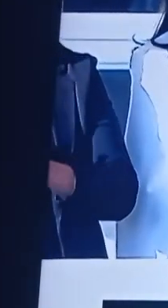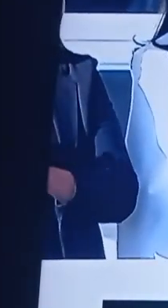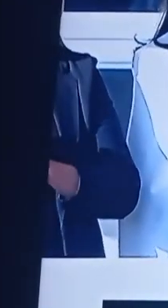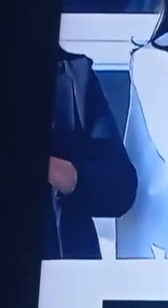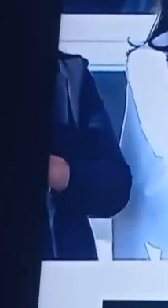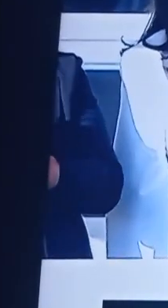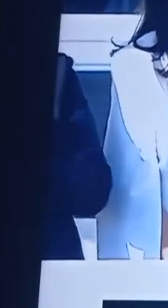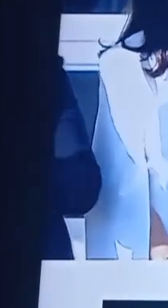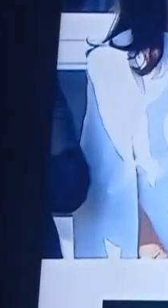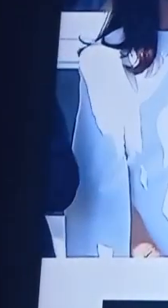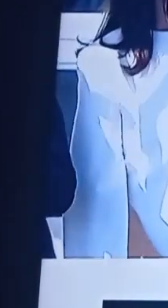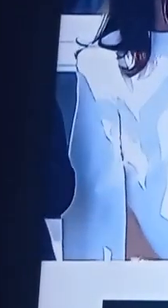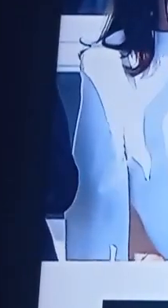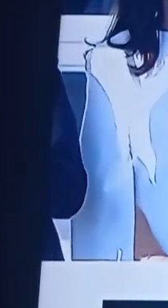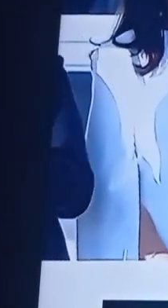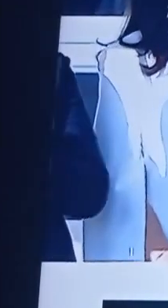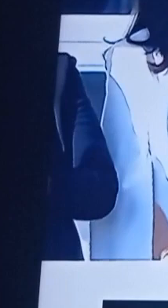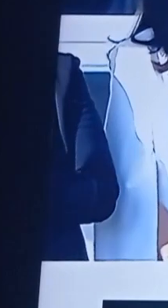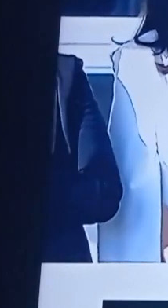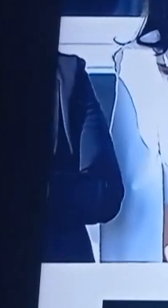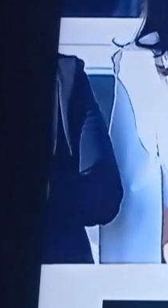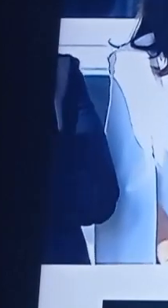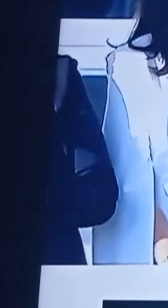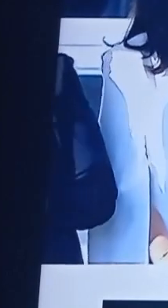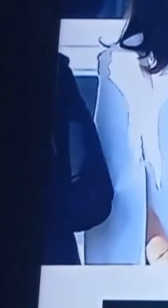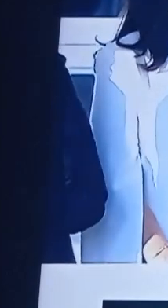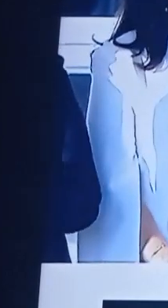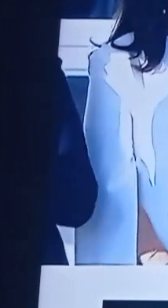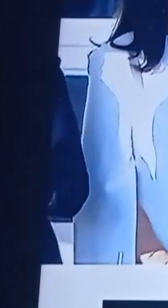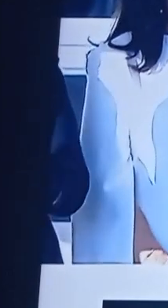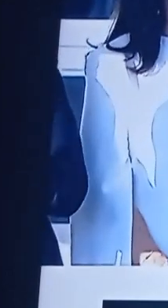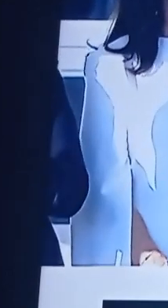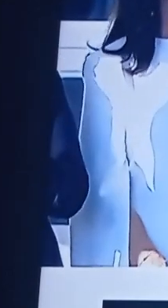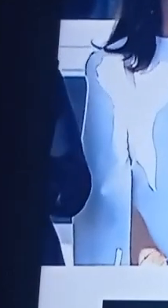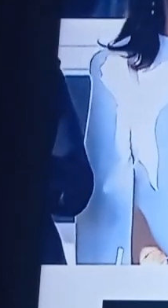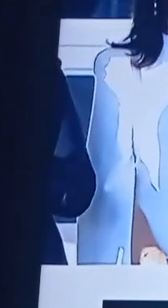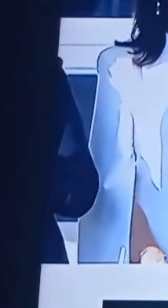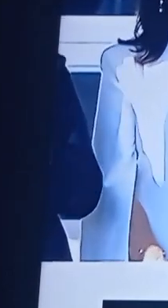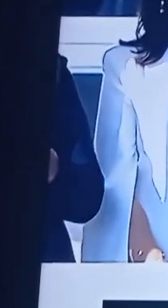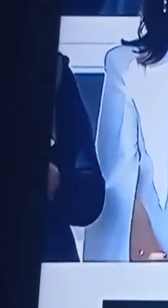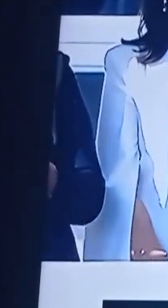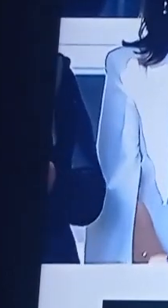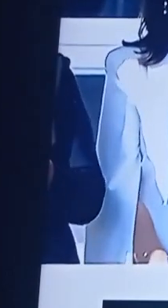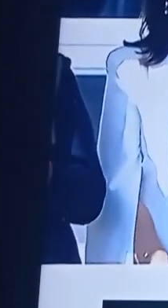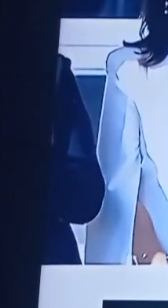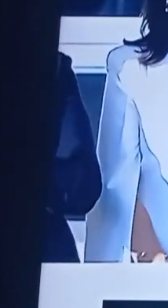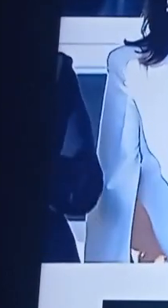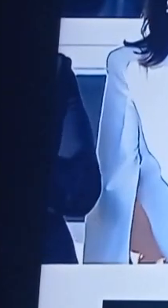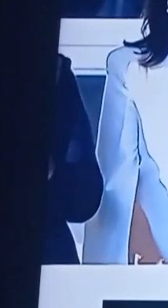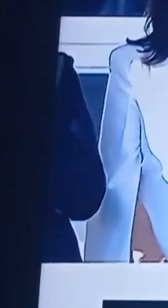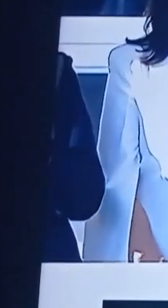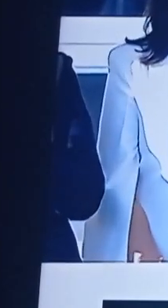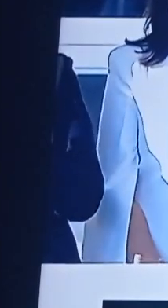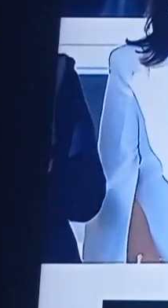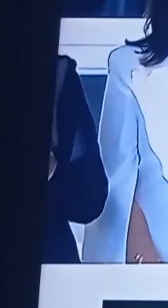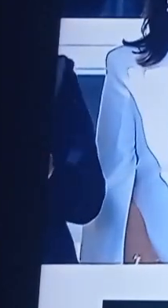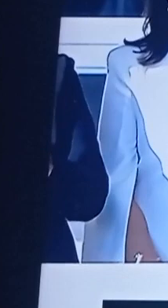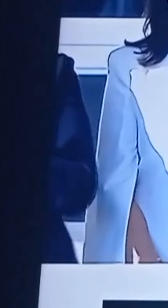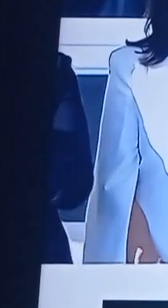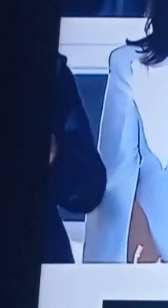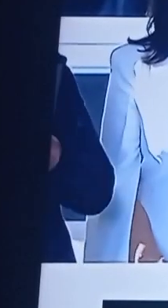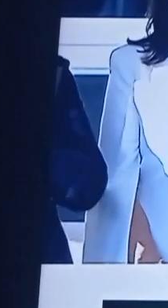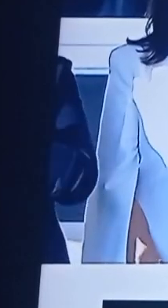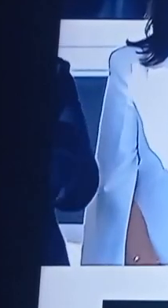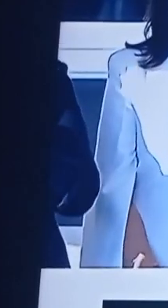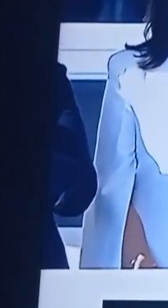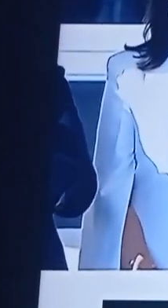voto. Que tiveram a coragem de vestir a nossa camisa e, ao mesmo tempo, agitar a